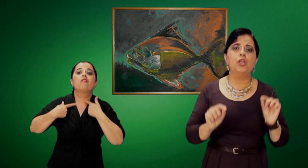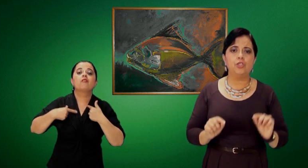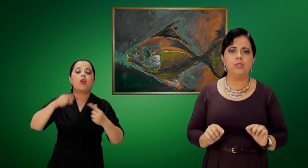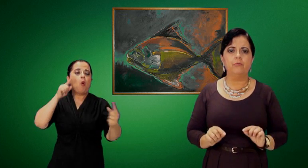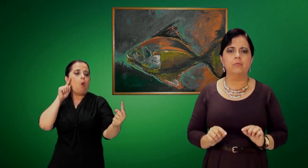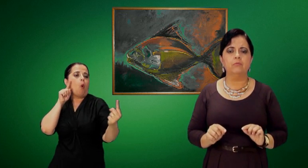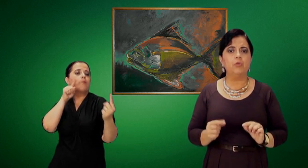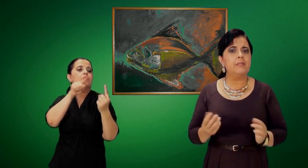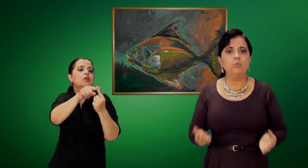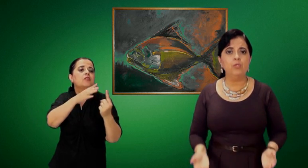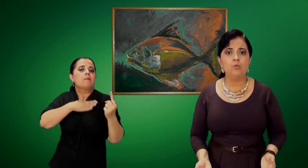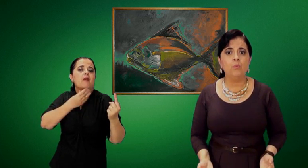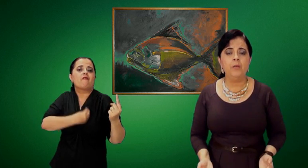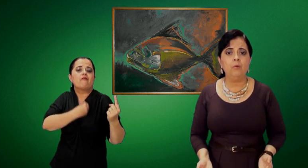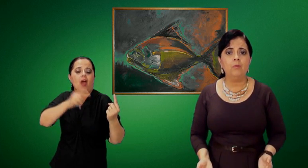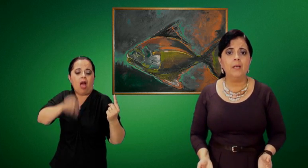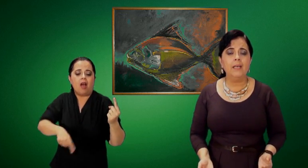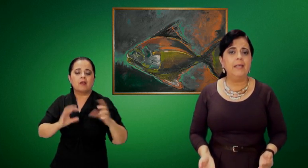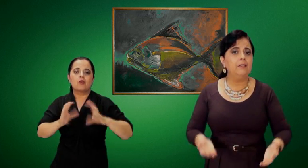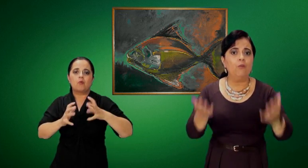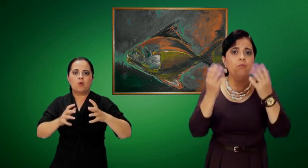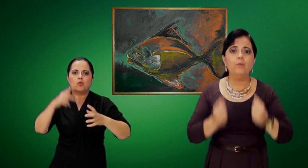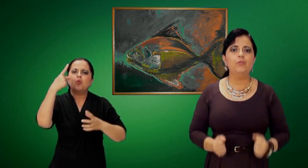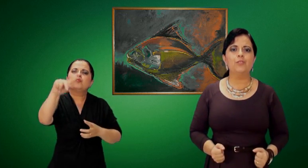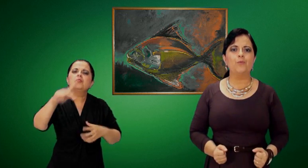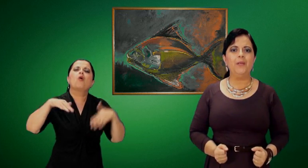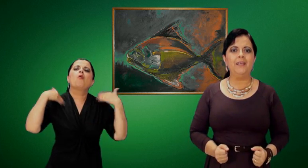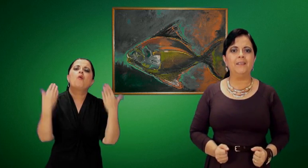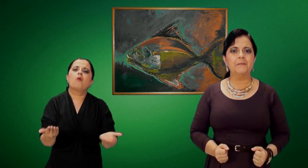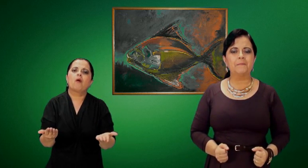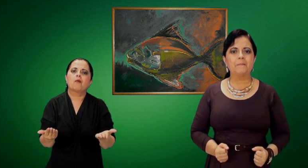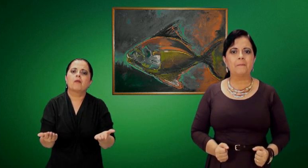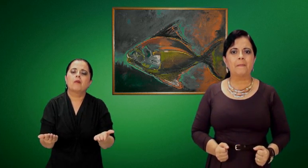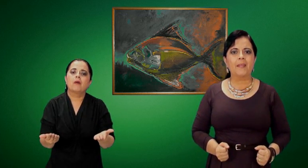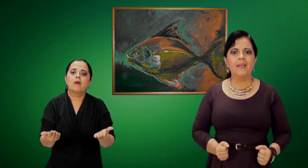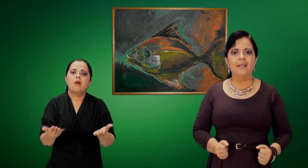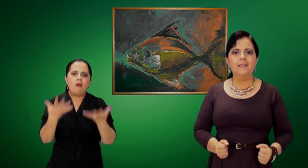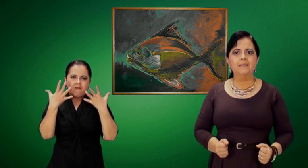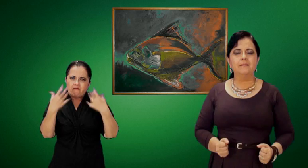seu objetivo? Você não descobriu? Então vamos descobrir.